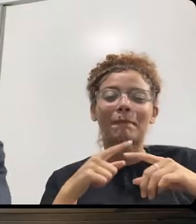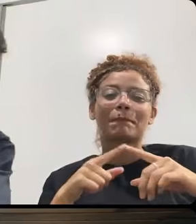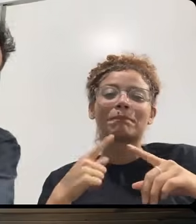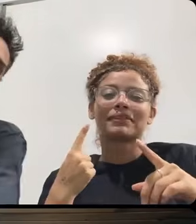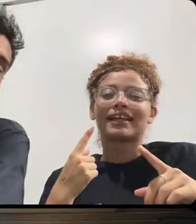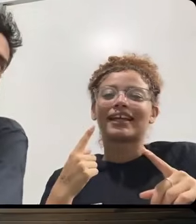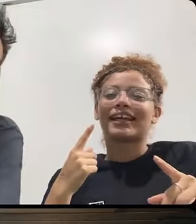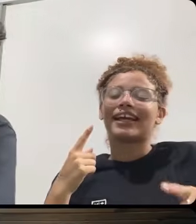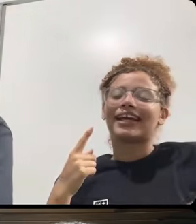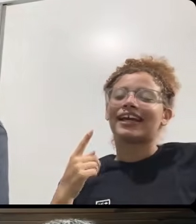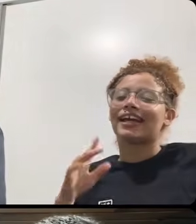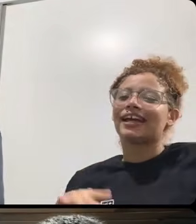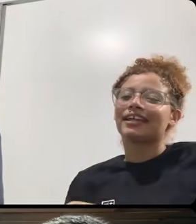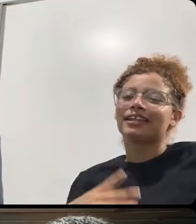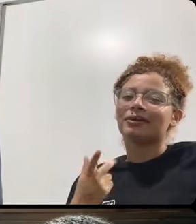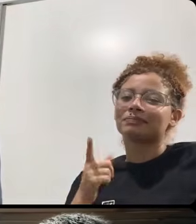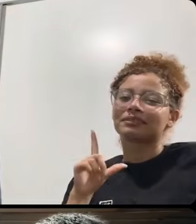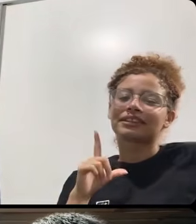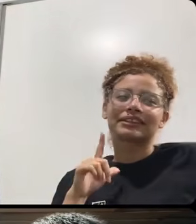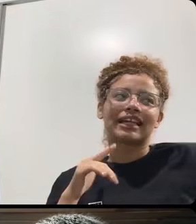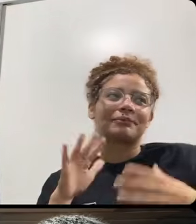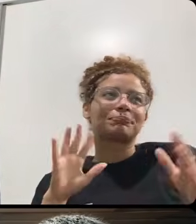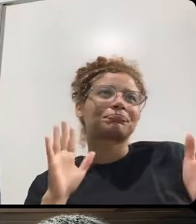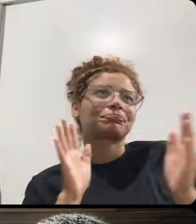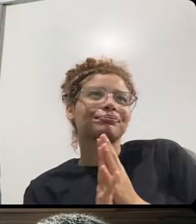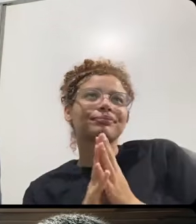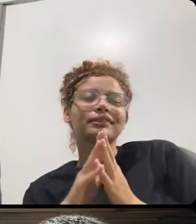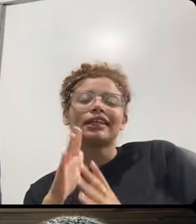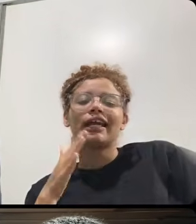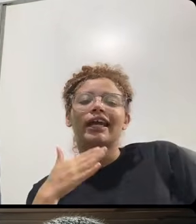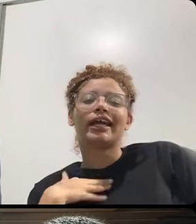graça. Pode. Deixa Deus te usar. Não, tá.